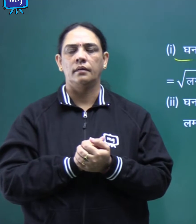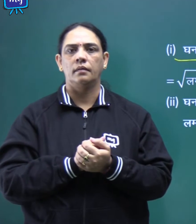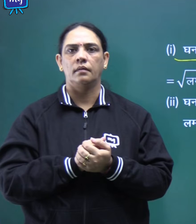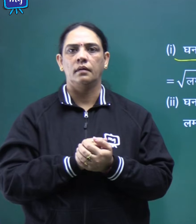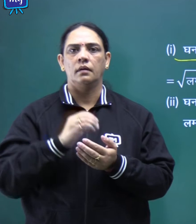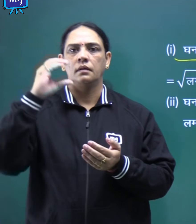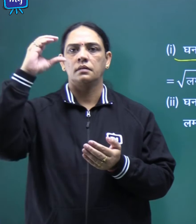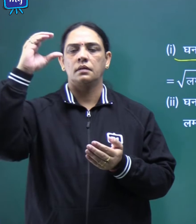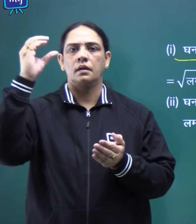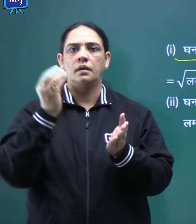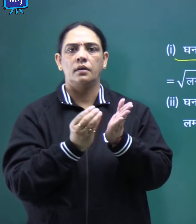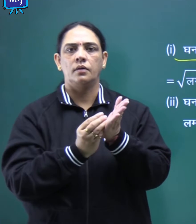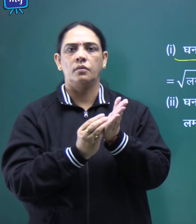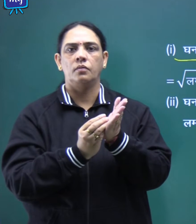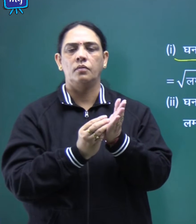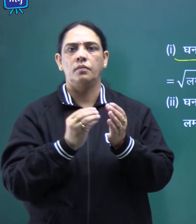घनाभ के